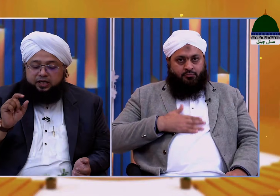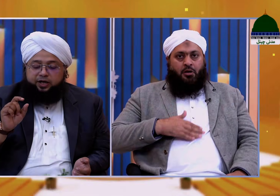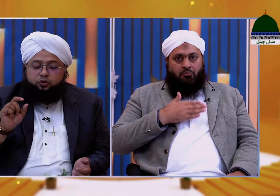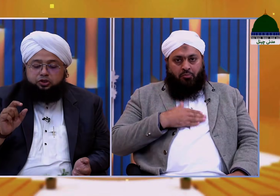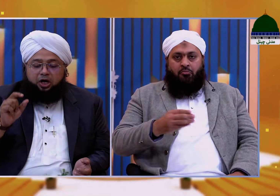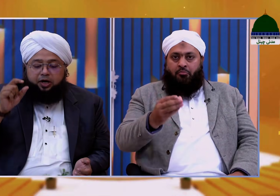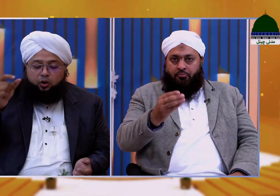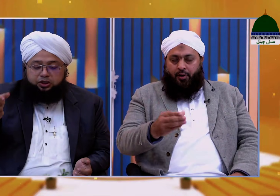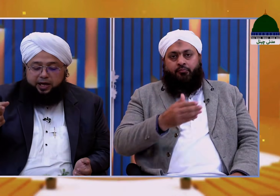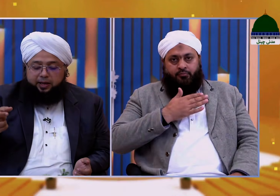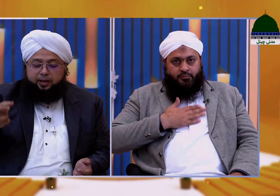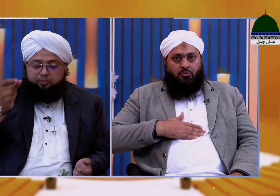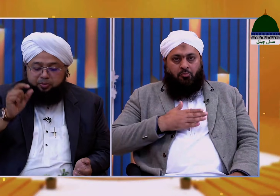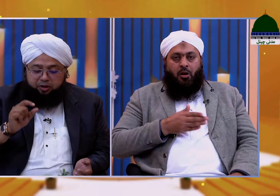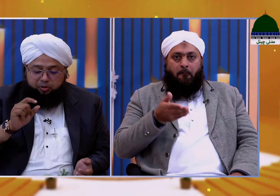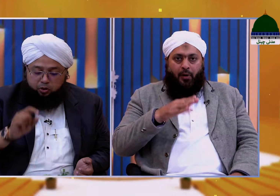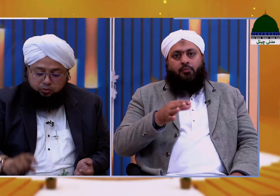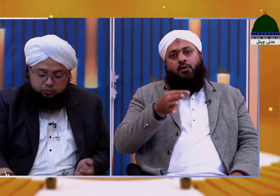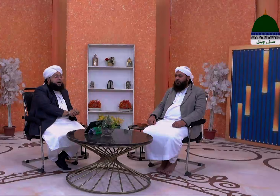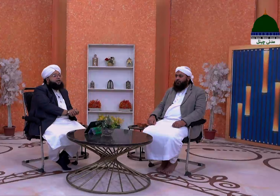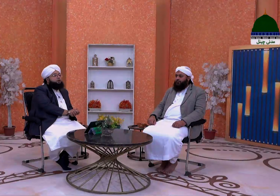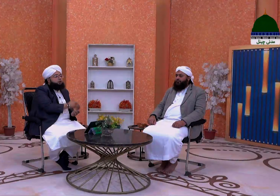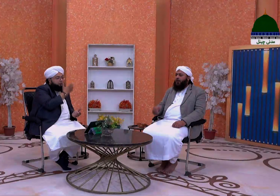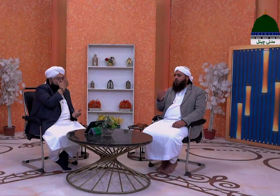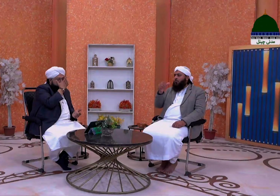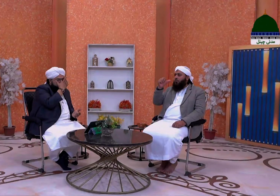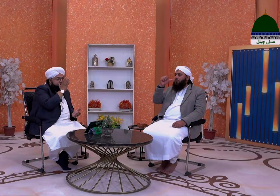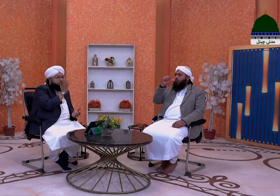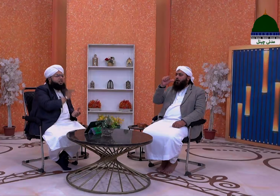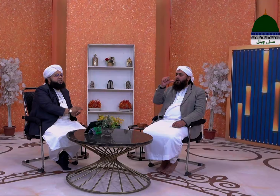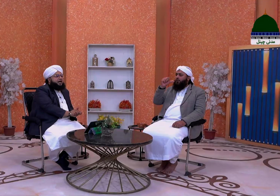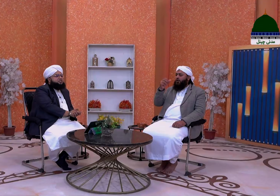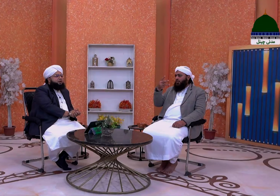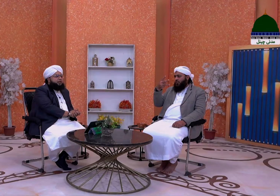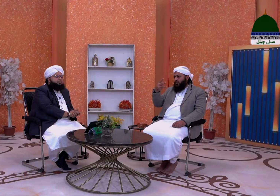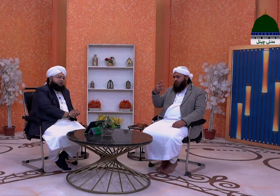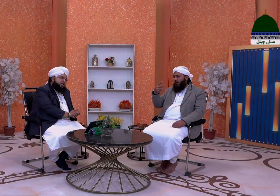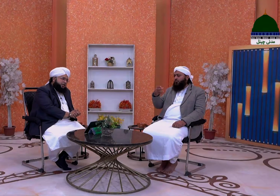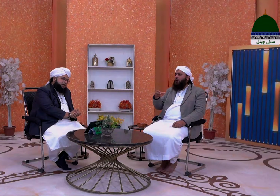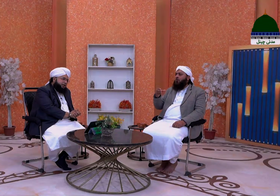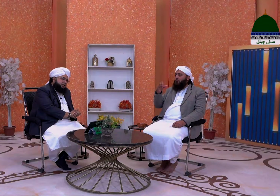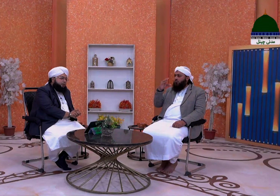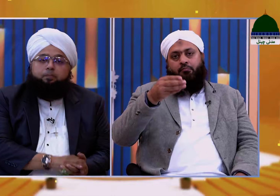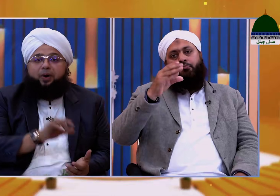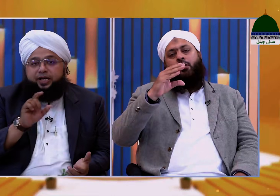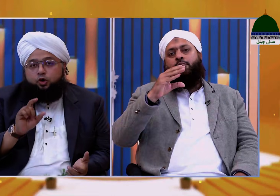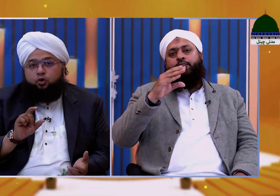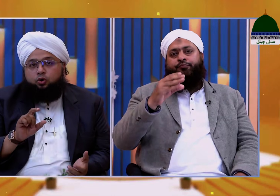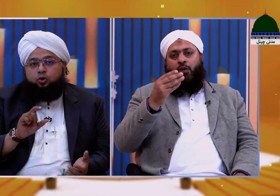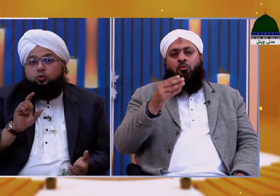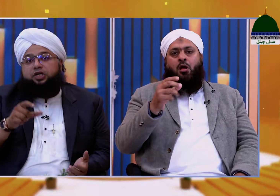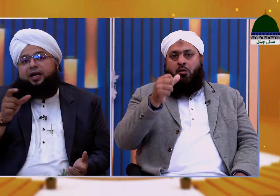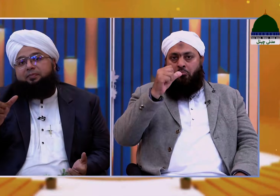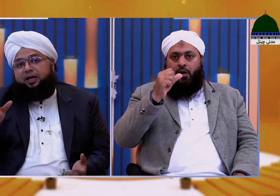قدرے یعنی کچھ ٹھنڈی ہو جائے پھر پیو۔ پانی کو 3 سانس میں پینا چاہیے۔ پانی